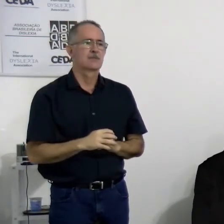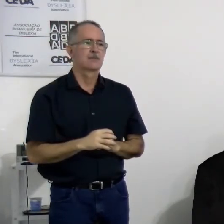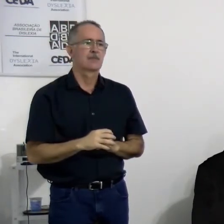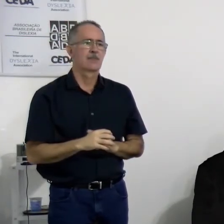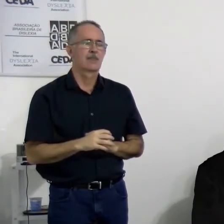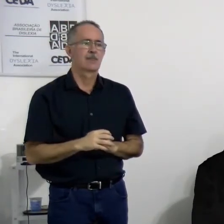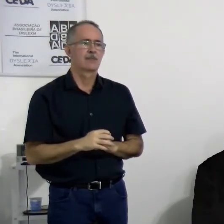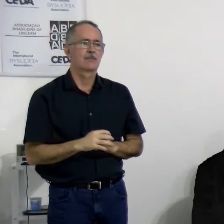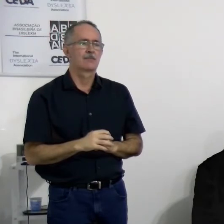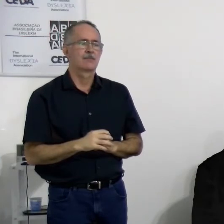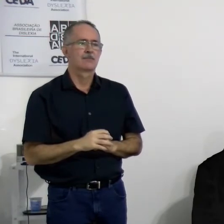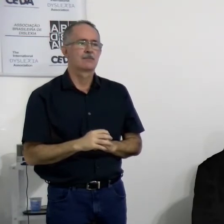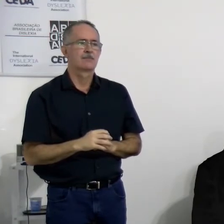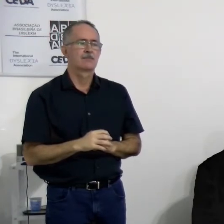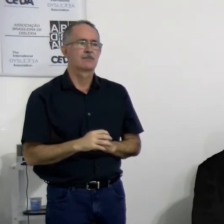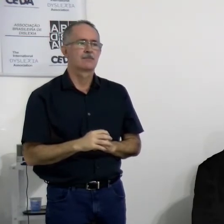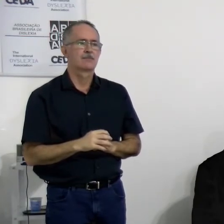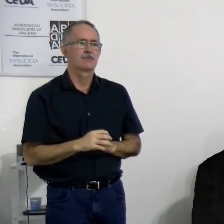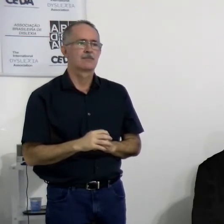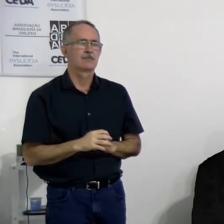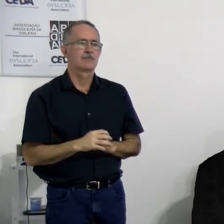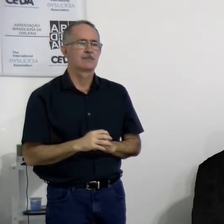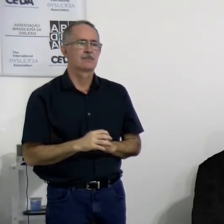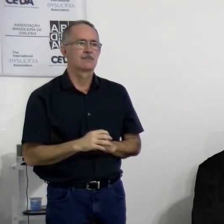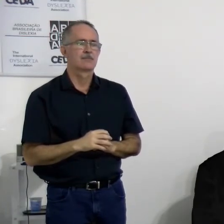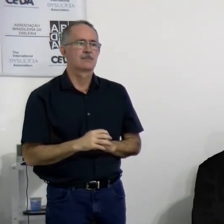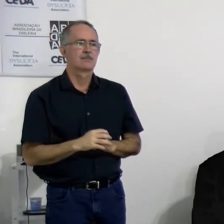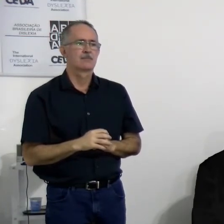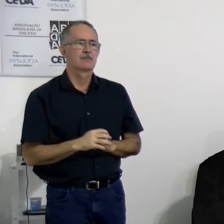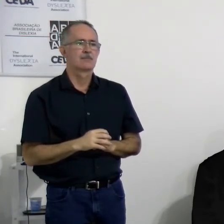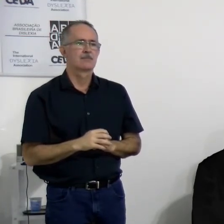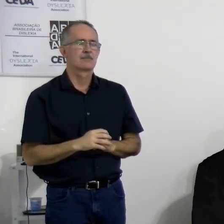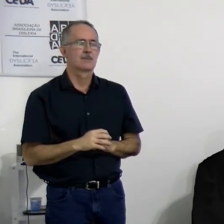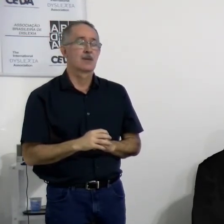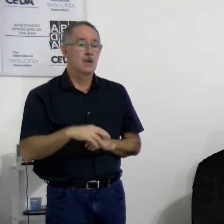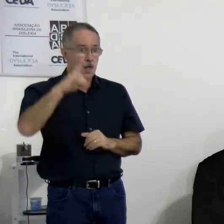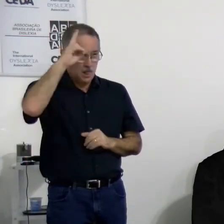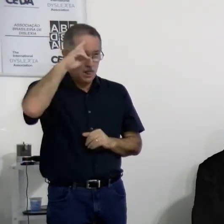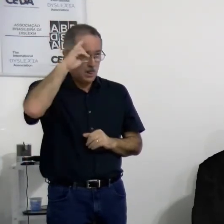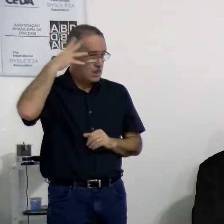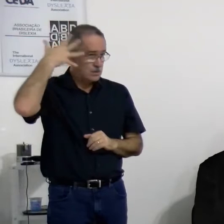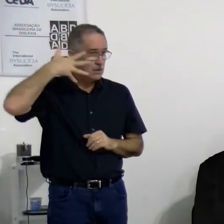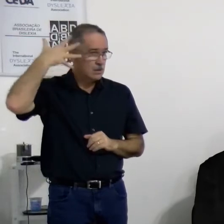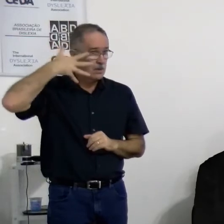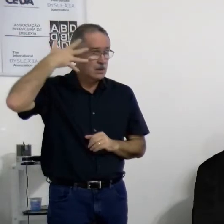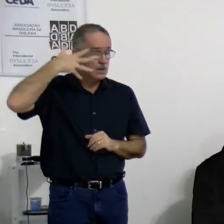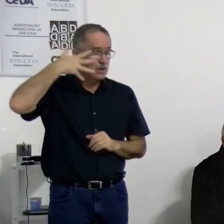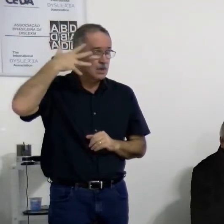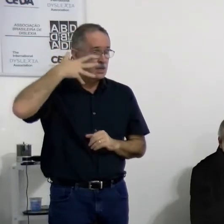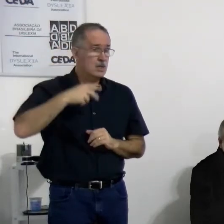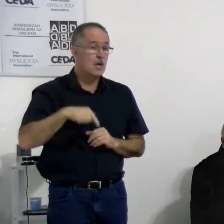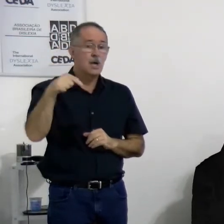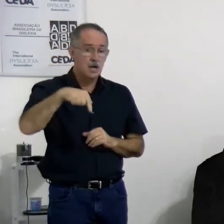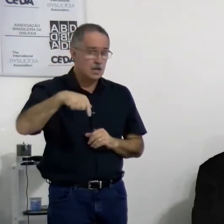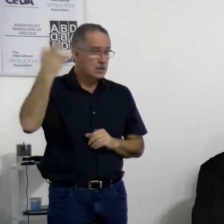Nadine Gabb came here to visit ABD. Vocês lembram da palestra maravilhosa que a Nadine Gabb